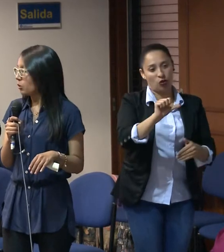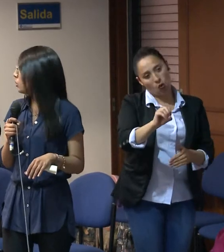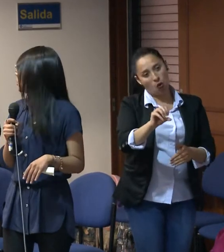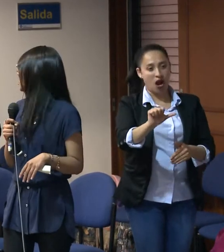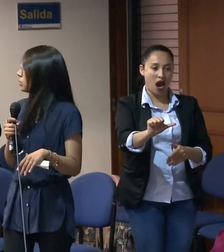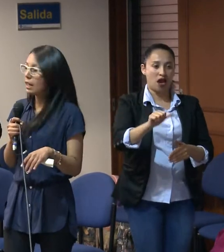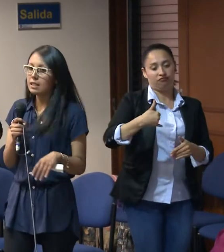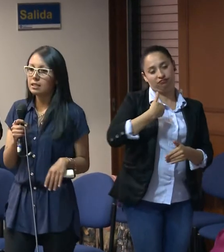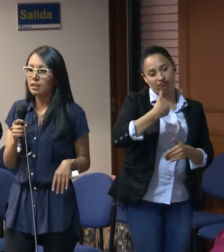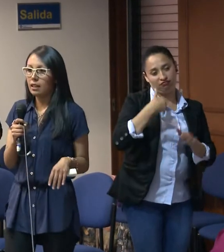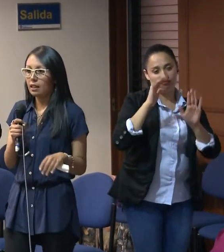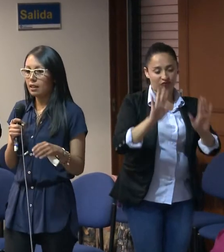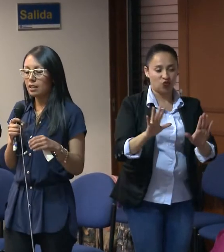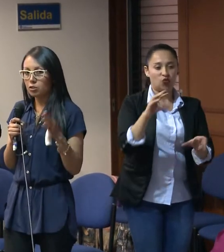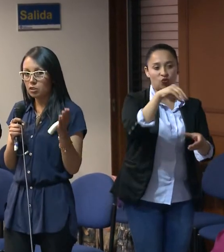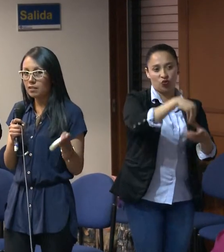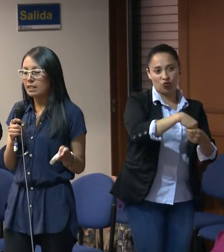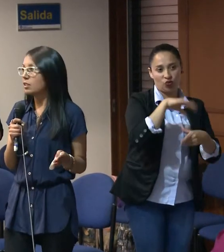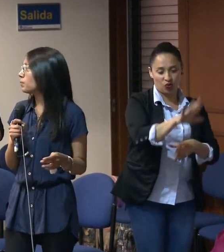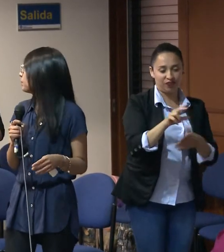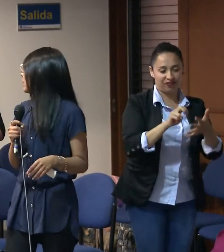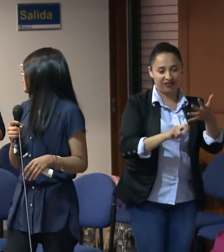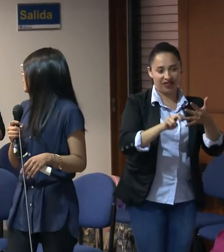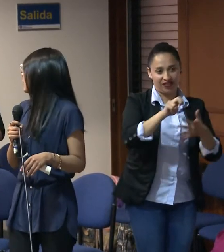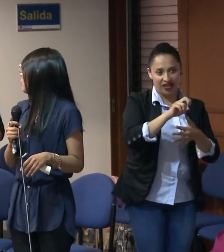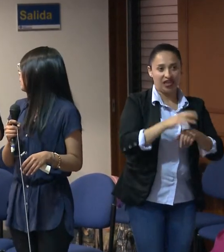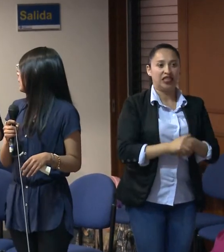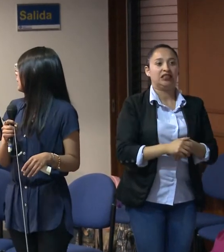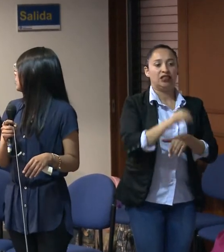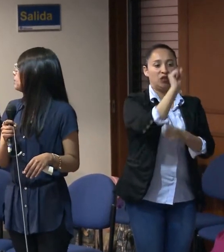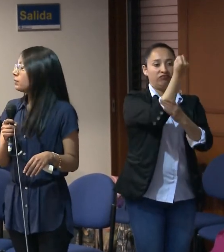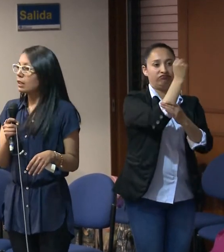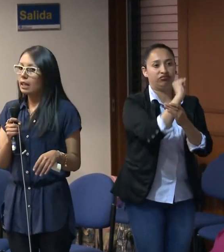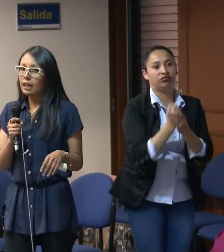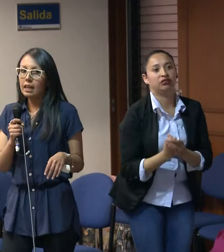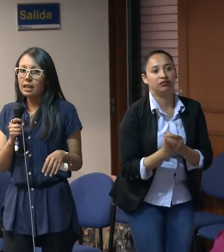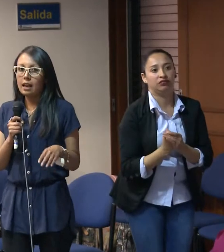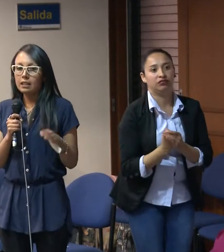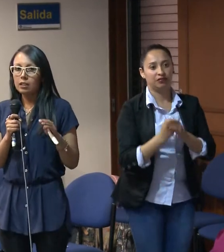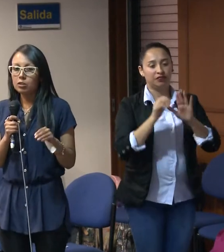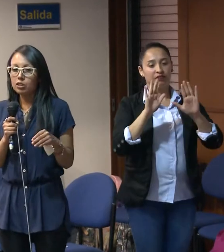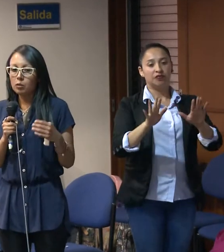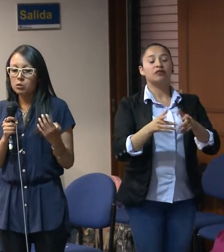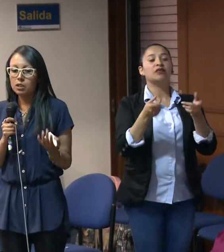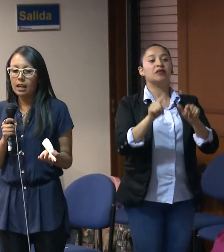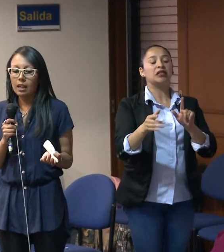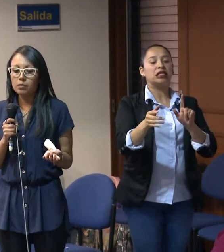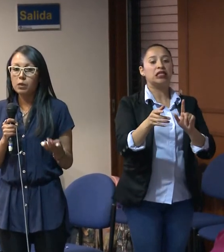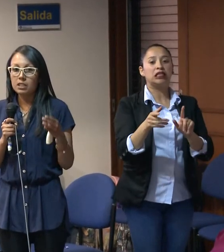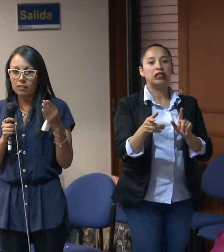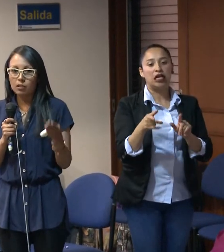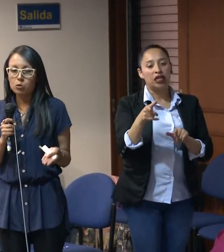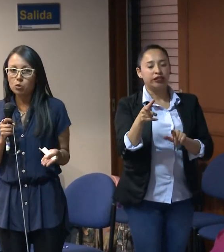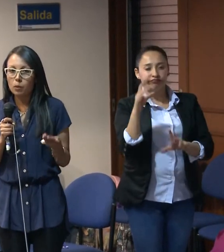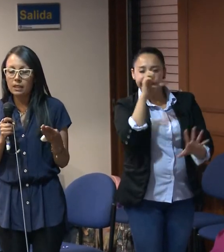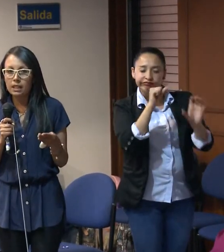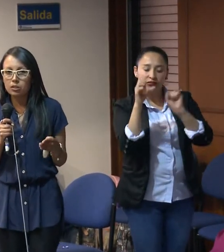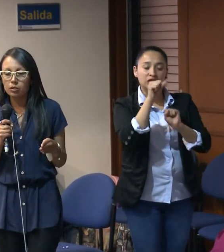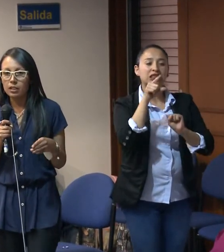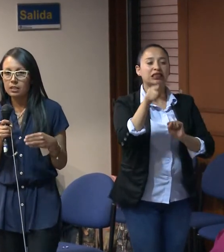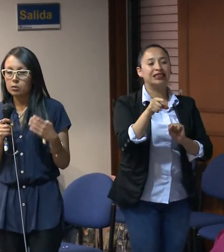a estos, a estos niveles. También aquí encontramos que, pues, debido